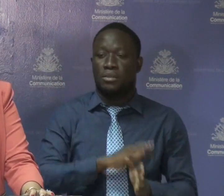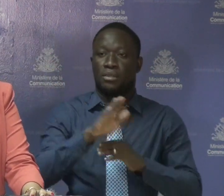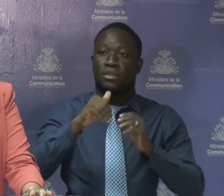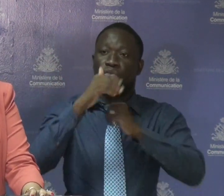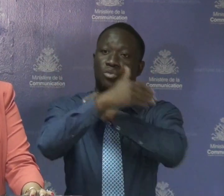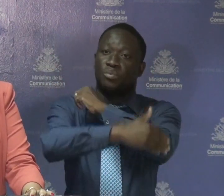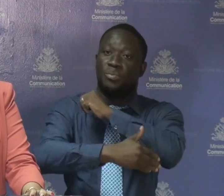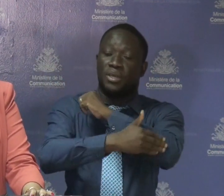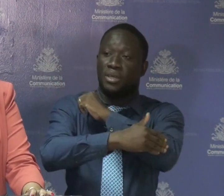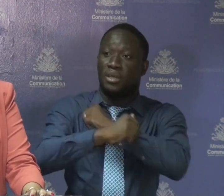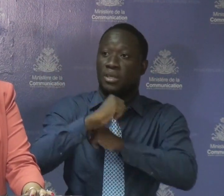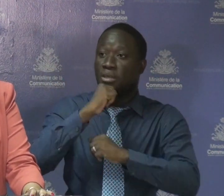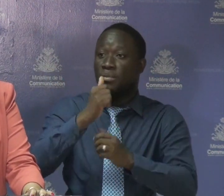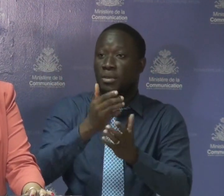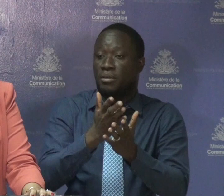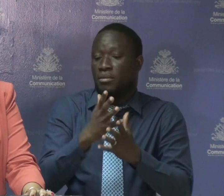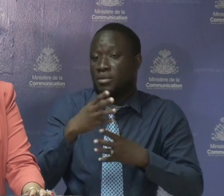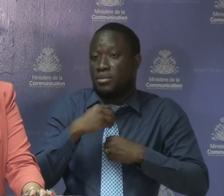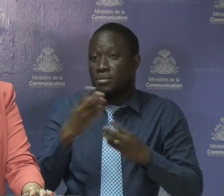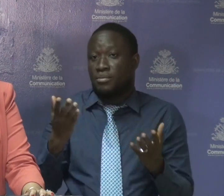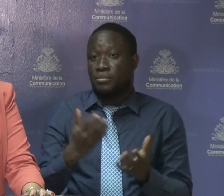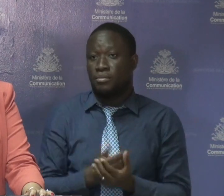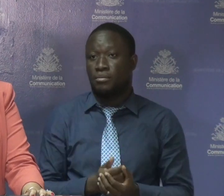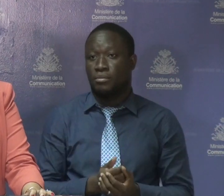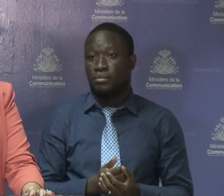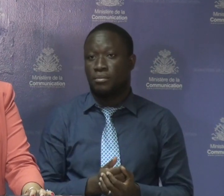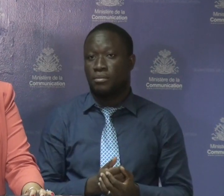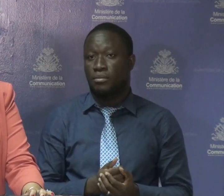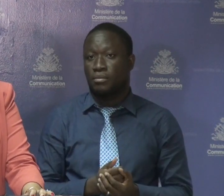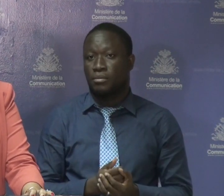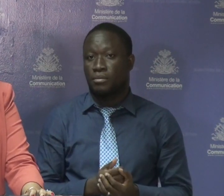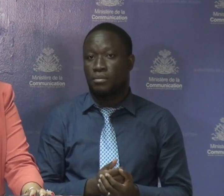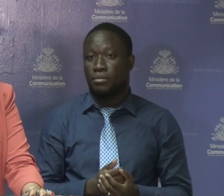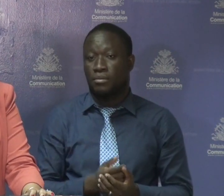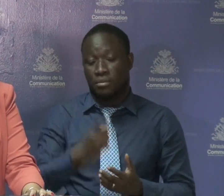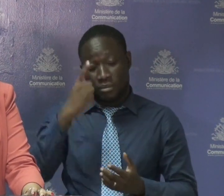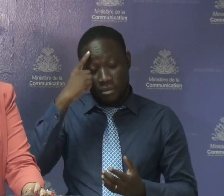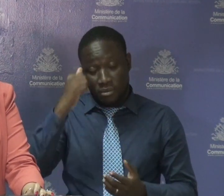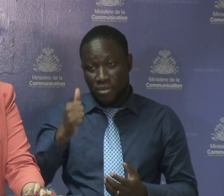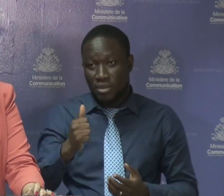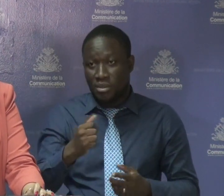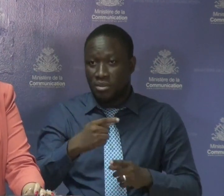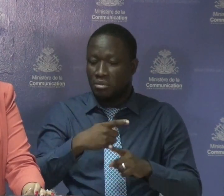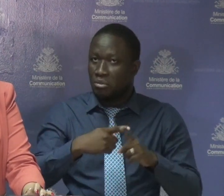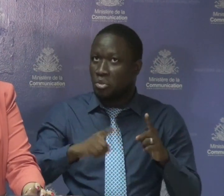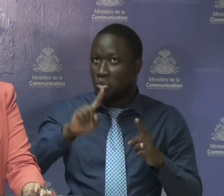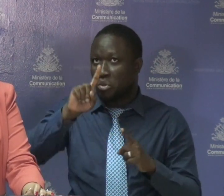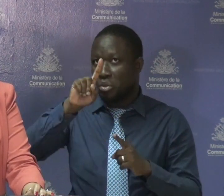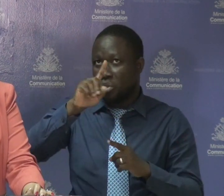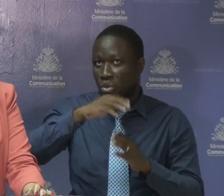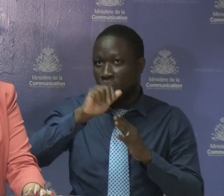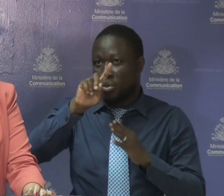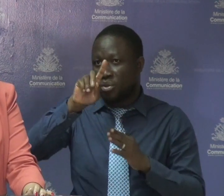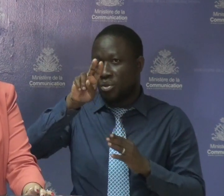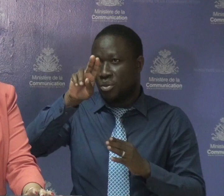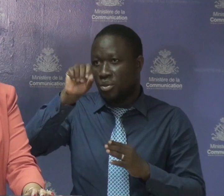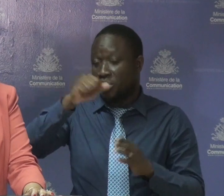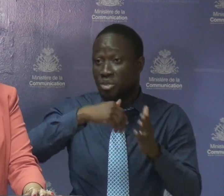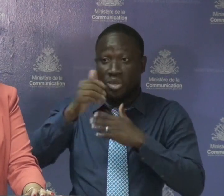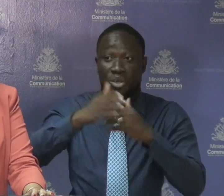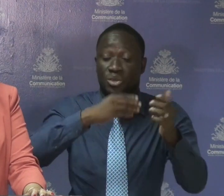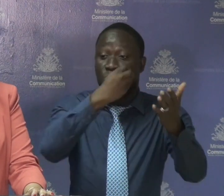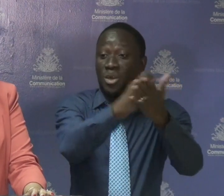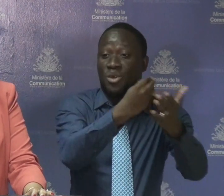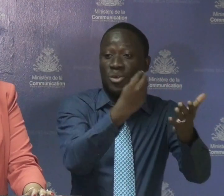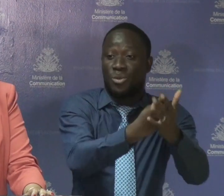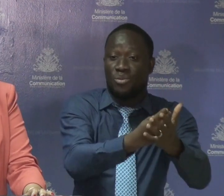pays au monde, il n'est pas acceptable. Dans tout pays au monde. Parce que les moins qu'un dollar américain, et quel que soit comme